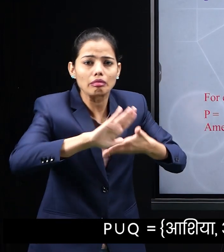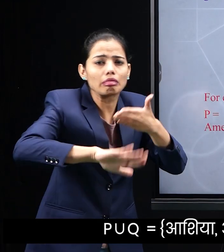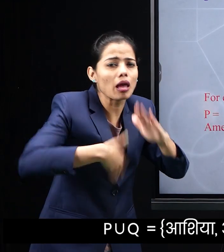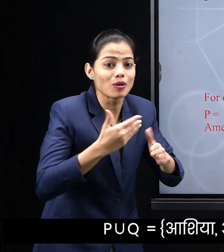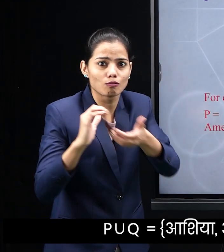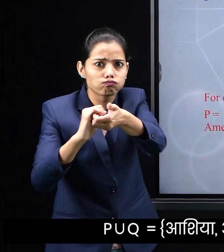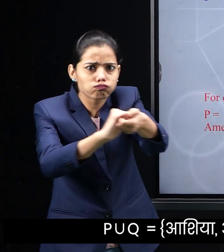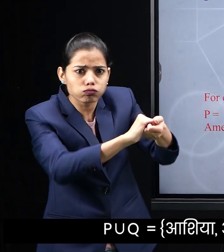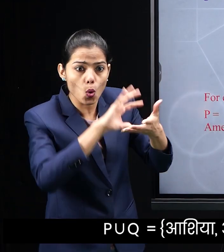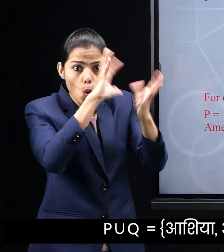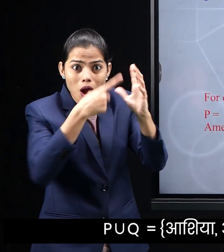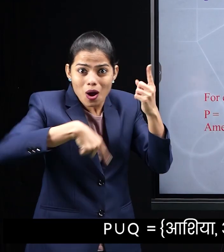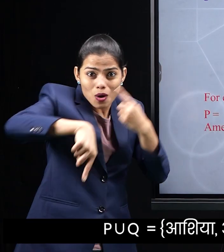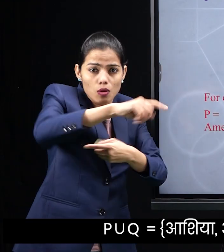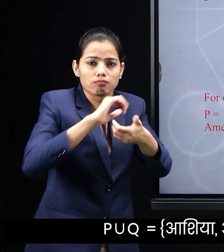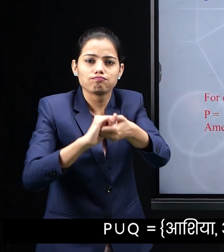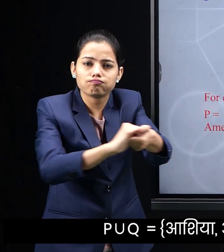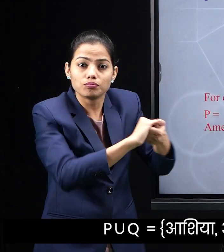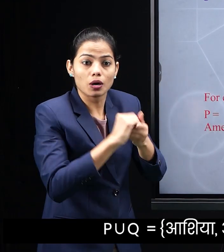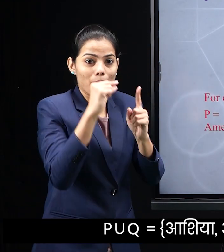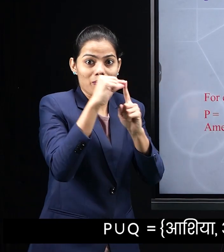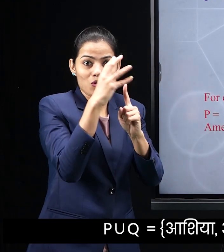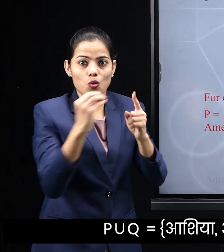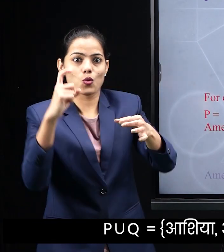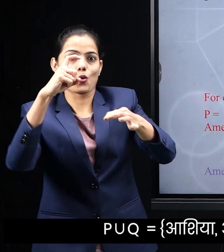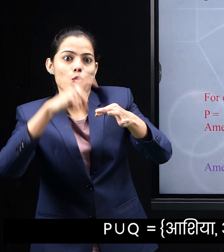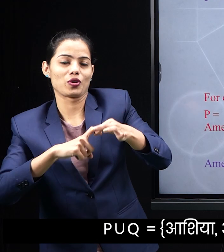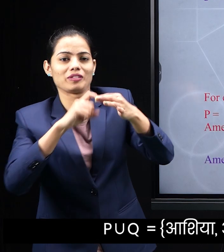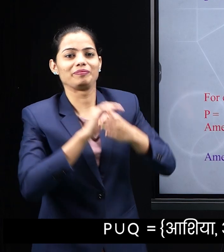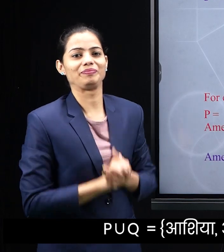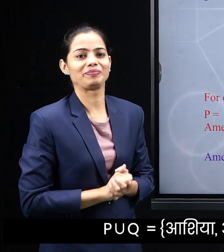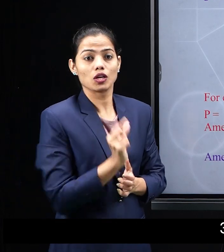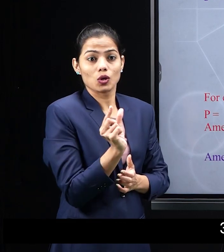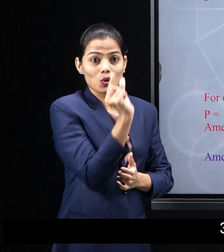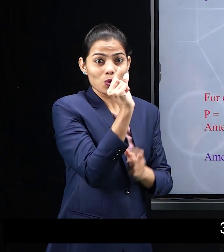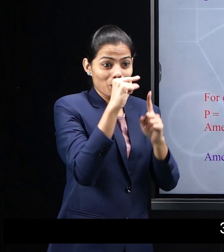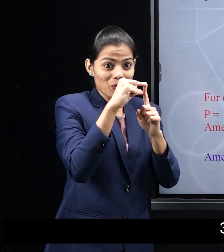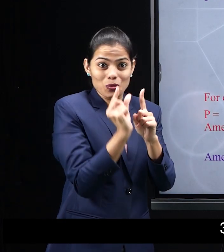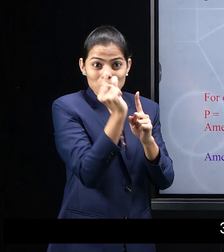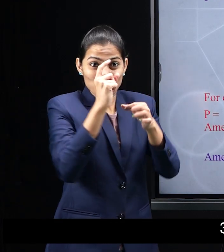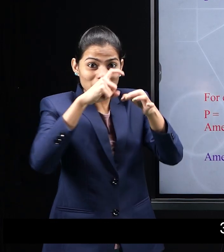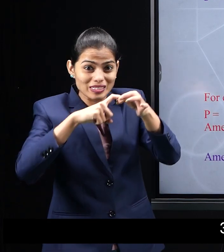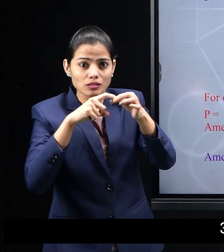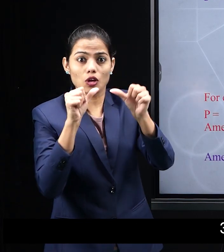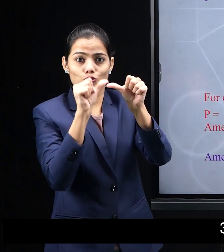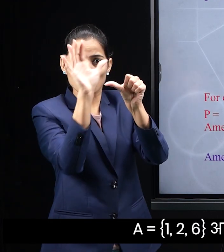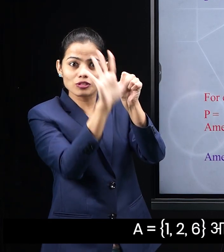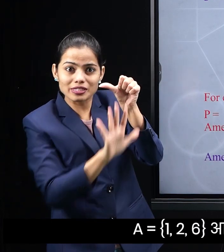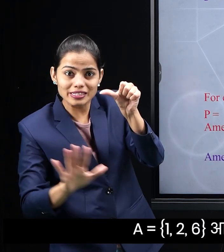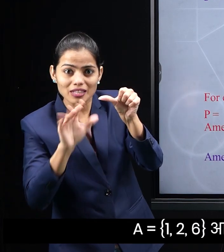युनियन Q is equal to आशिया, आफ्रिका, अंटार्क्टिका, ऑस्ट्रेलिया, युरोप, उत्तर अमेरिका, दक्षिण अमेरिका. उदाहरण A